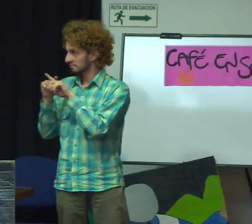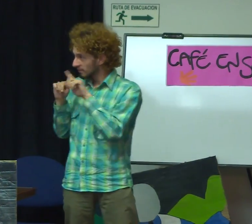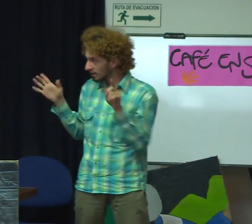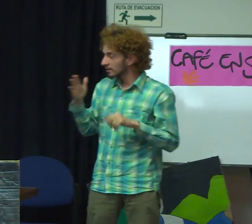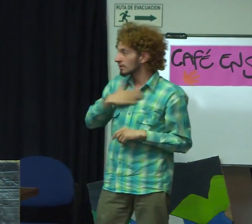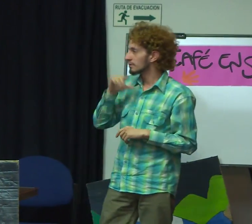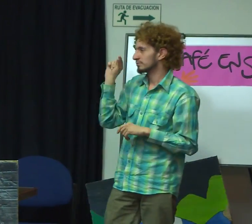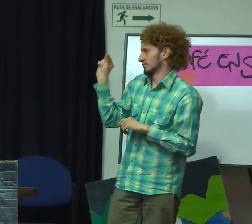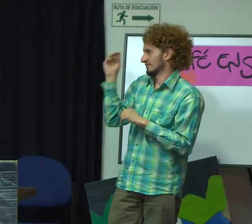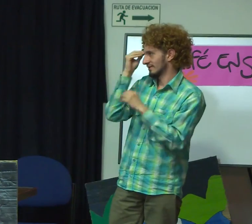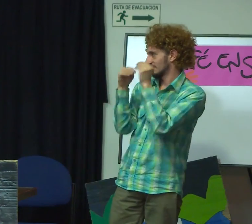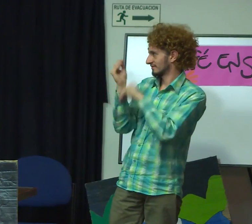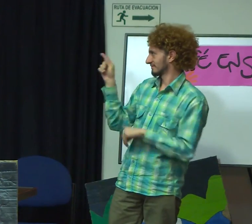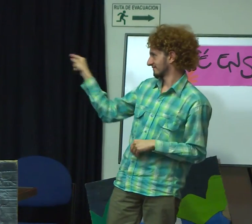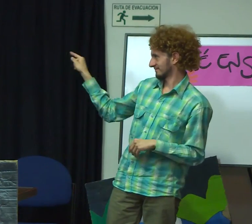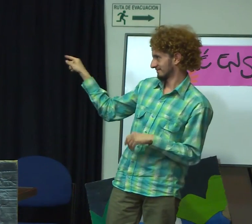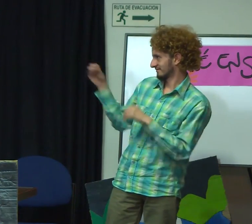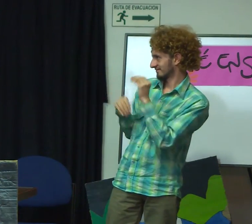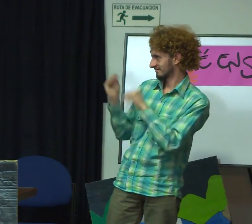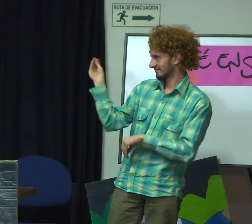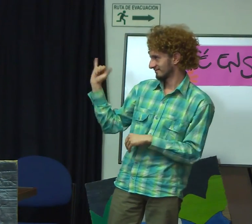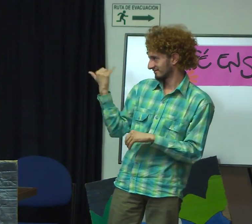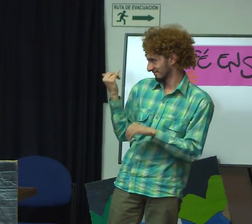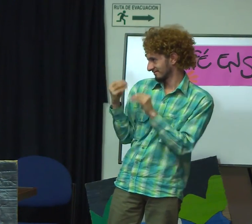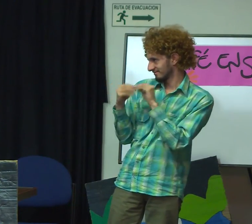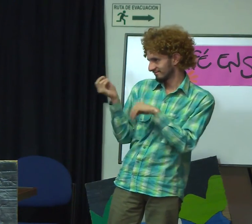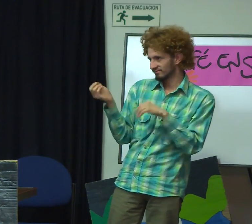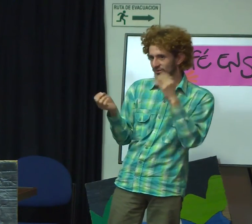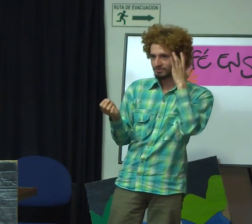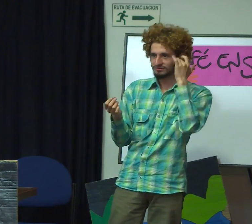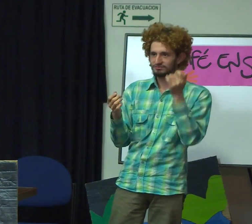esta propuesta de trabajo es muy interesante, aunque es de otro país.